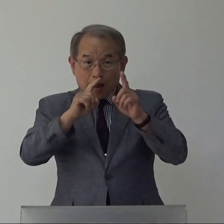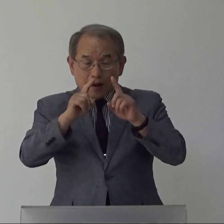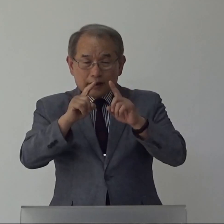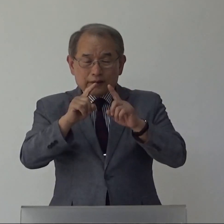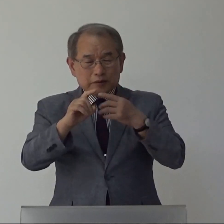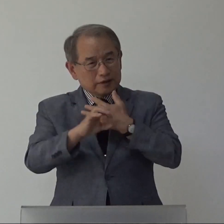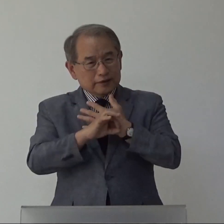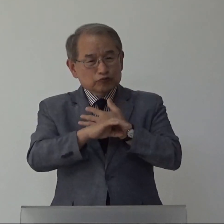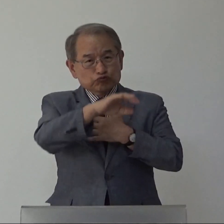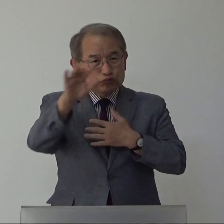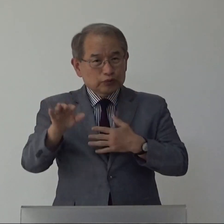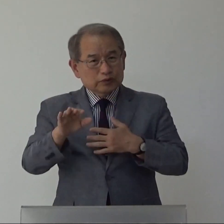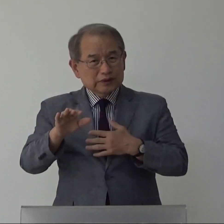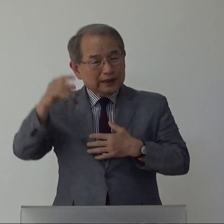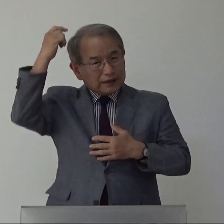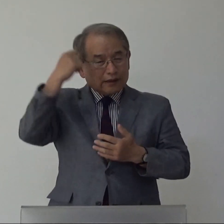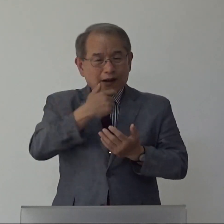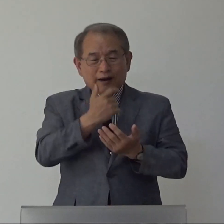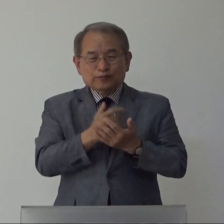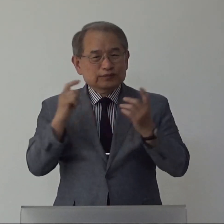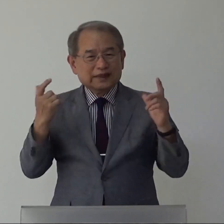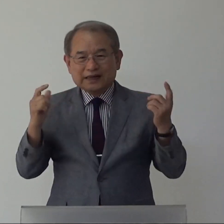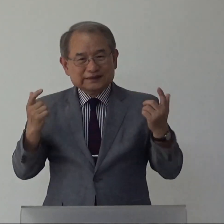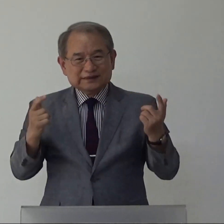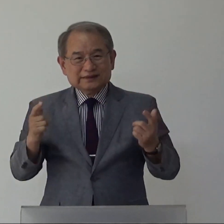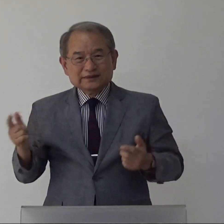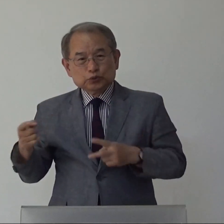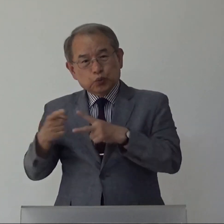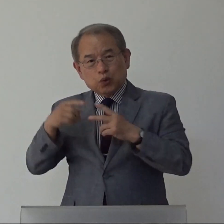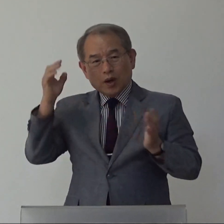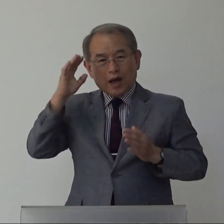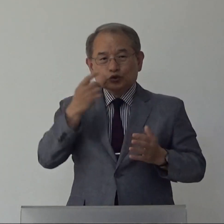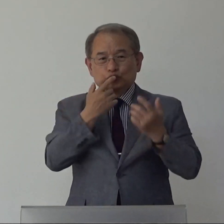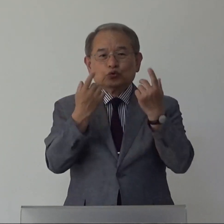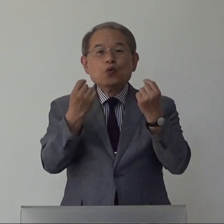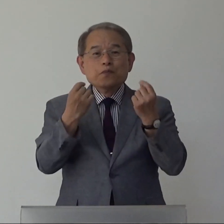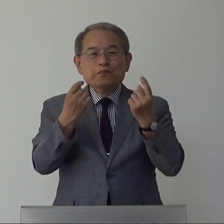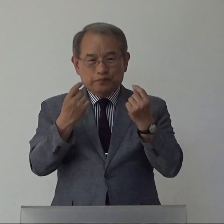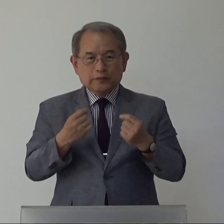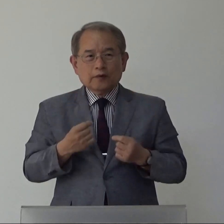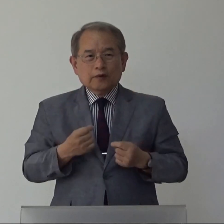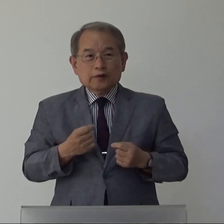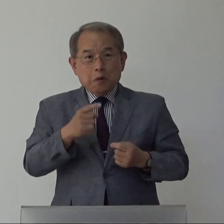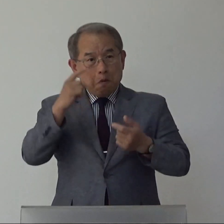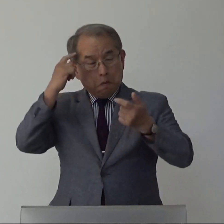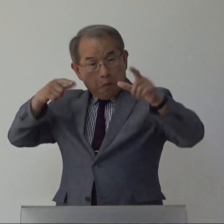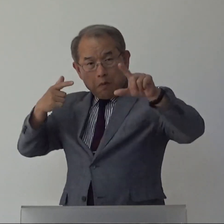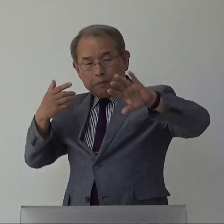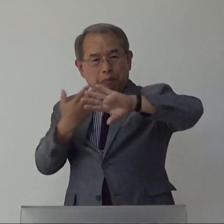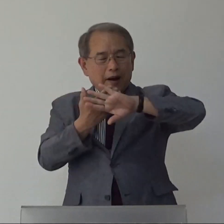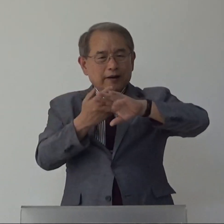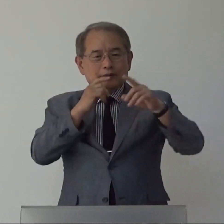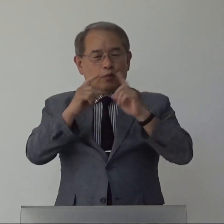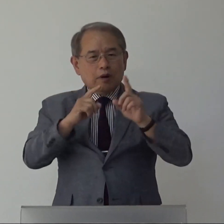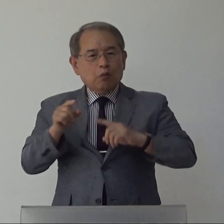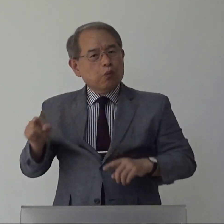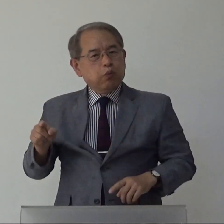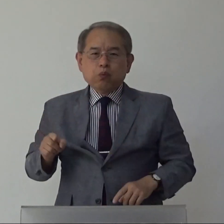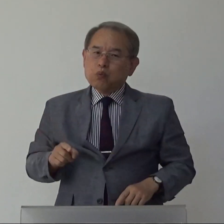대부분 나도 그런 형에게 선물을 받고 싶다라고 그렇게 느낄 수는 있겠죠. 이